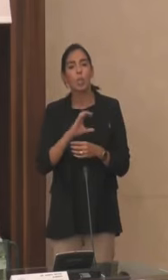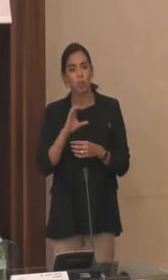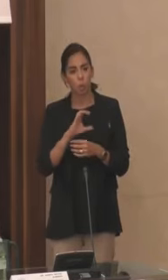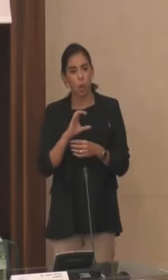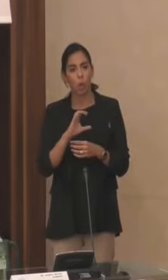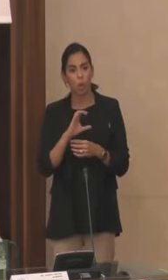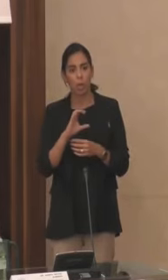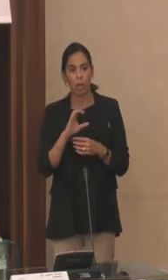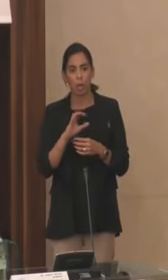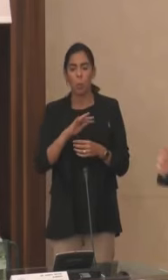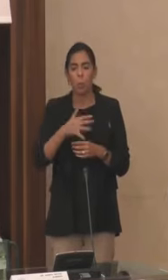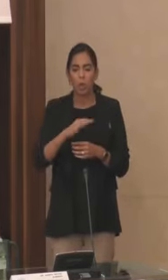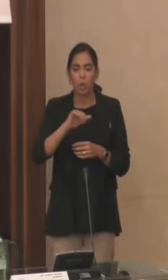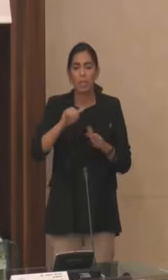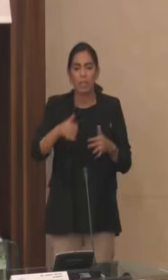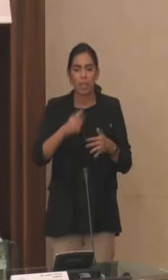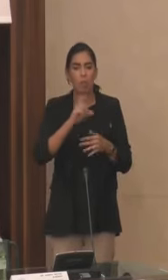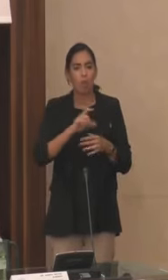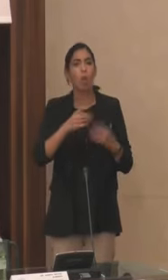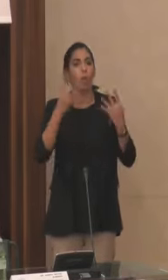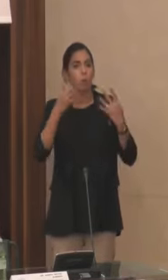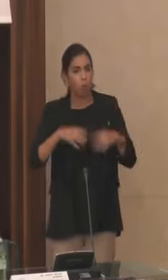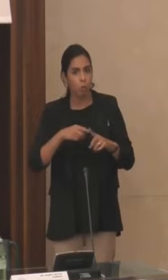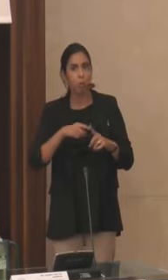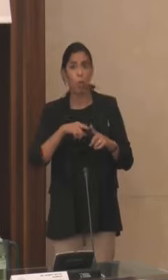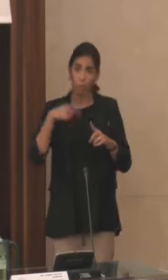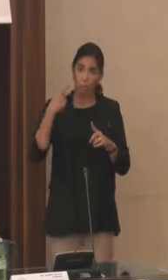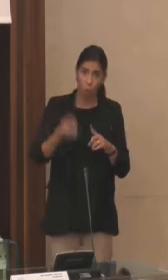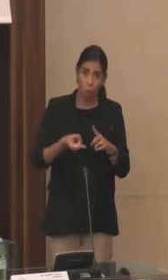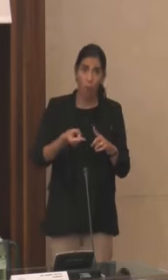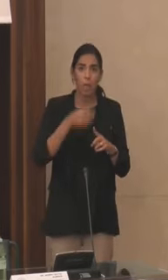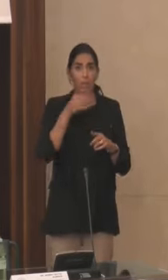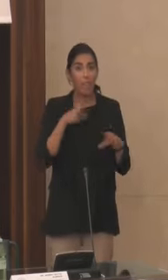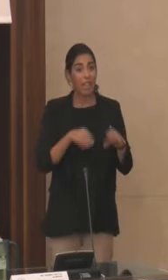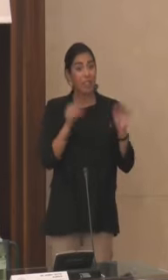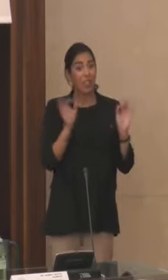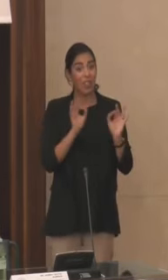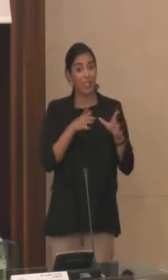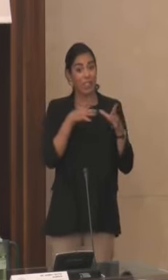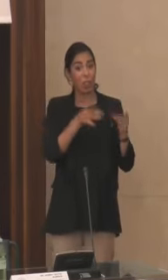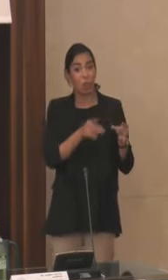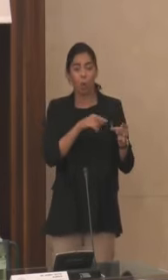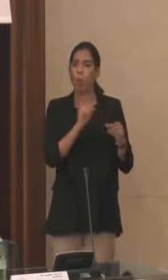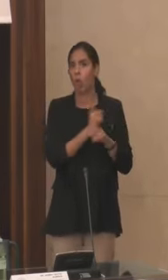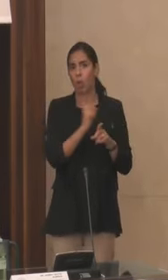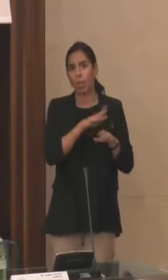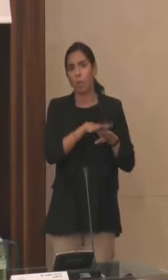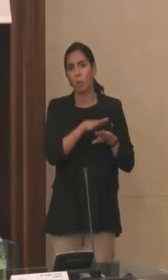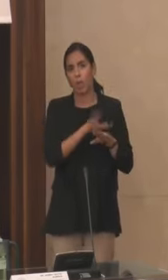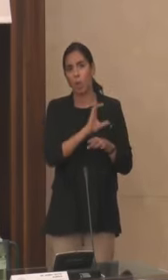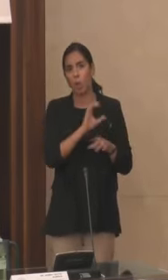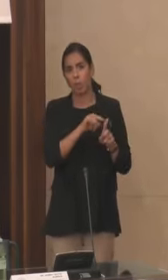dopo il quinto o sesto giorno non mi ha mai dato nelle prime fasi, oramai non ci sono, cioè io non ho dubbi, dei colleghi ce li hanno, ma insomma, ognuno